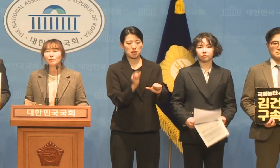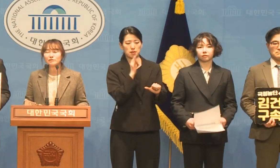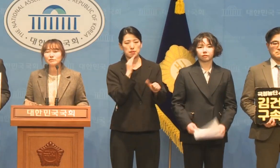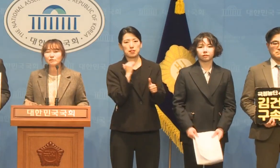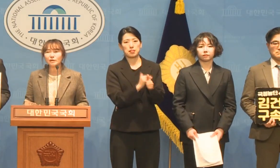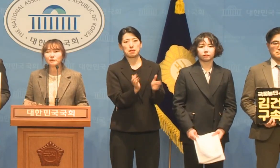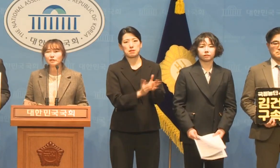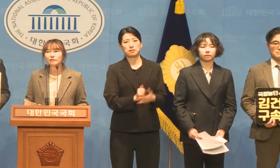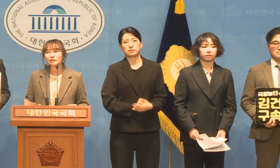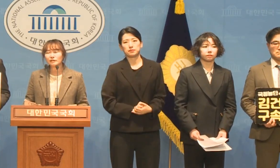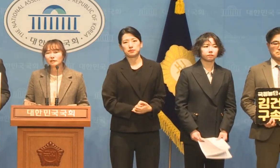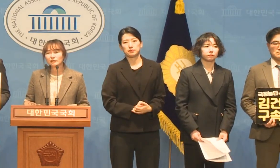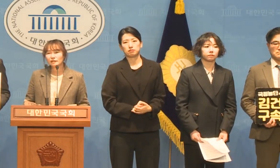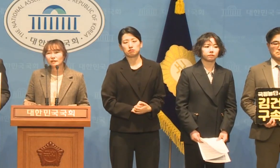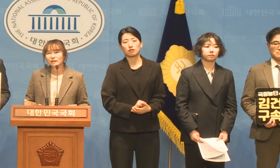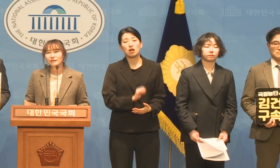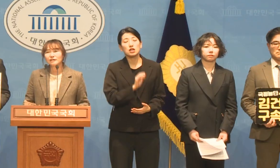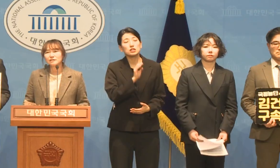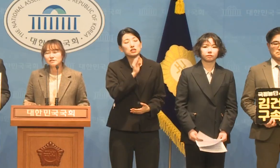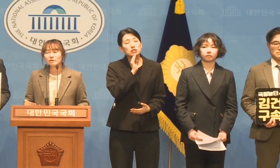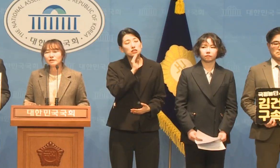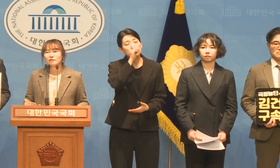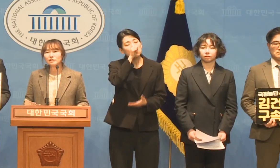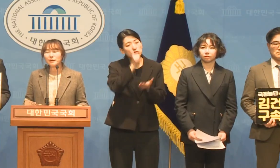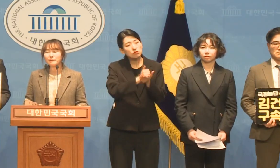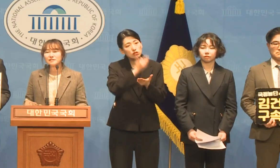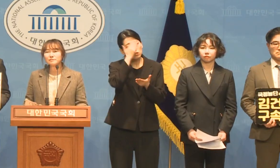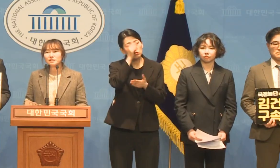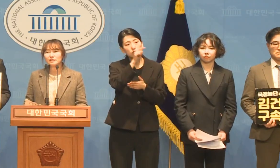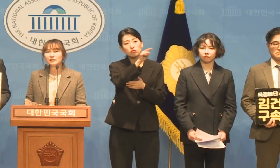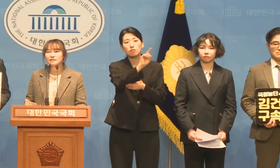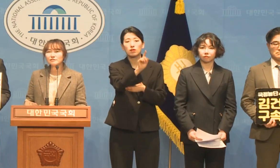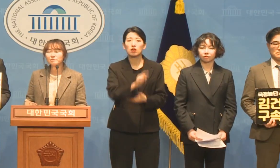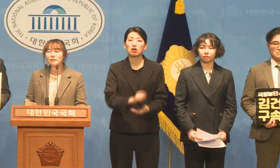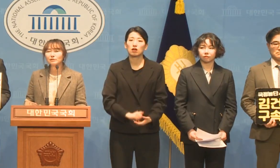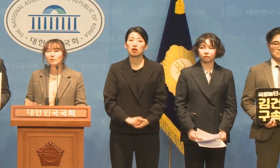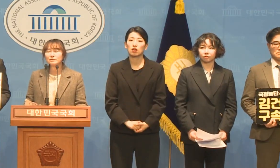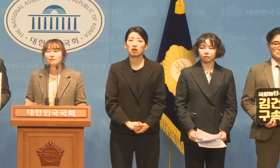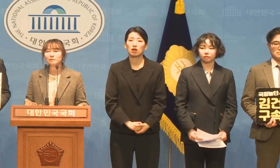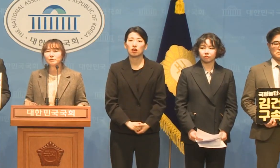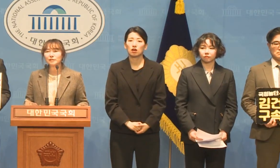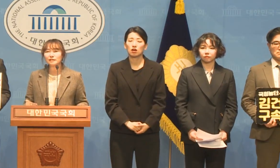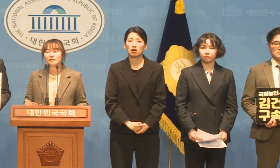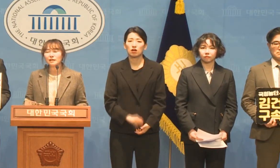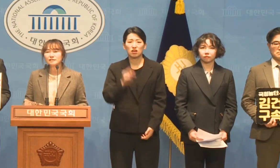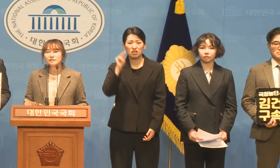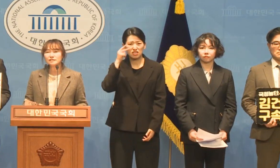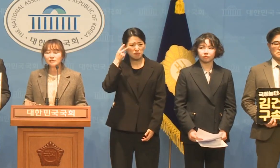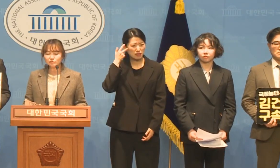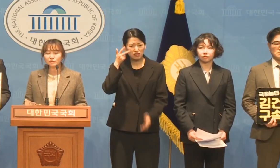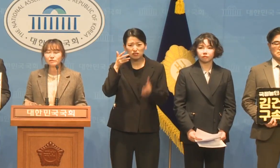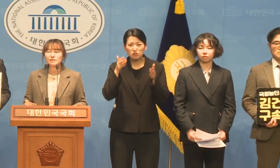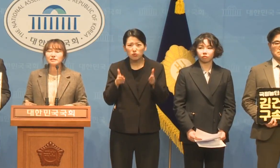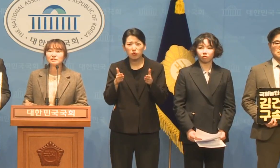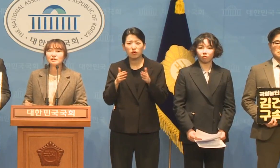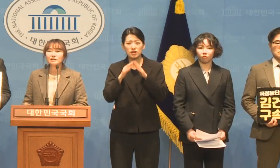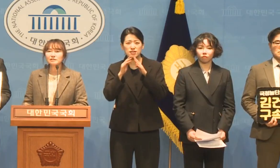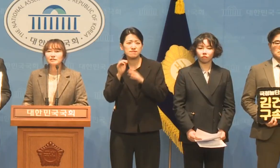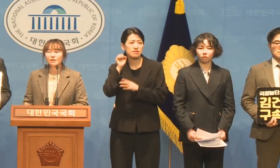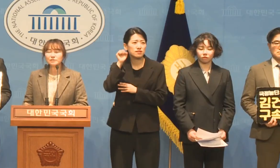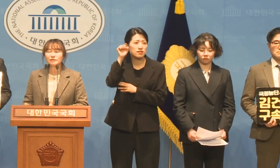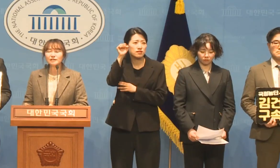않고 놓아준다고 하면 지역에서 287일간 천막 농성을 비롯한 진상규명